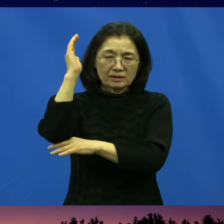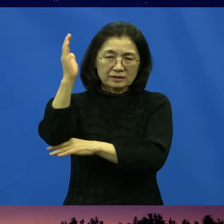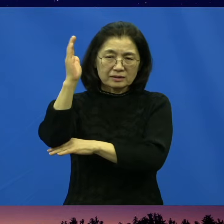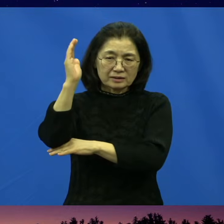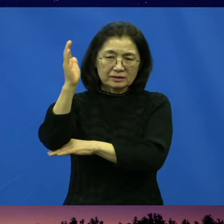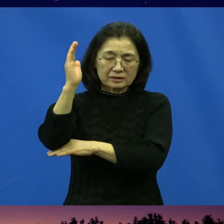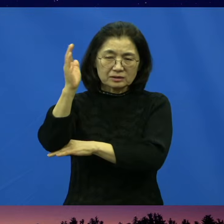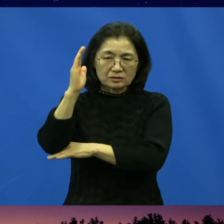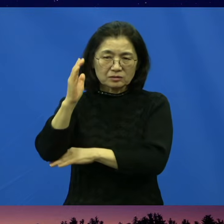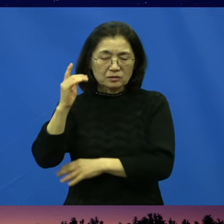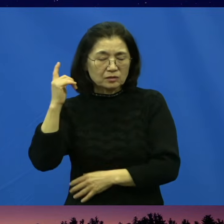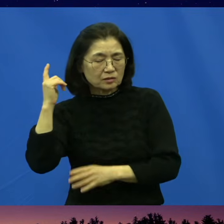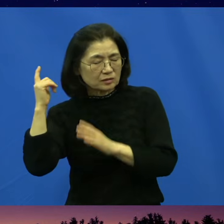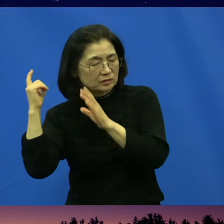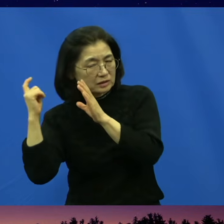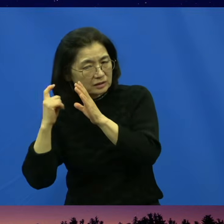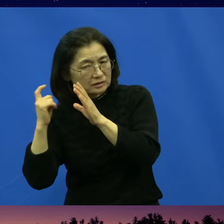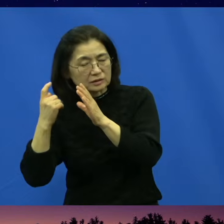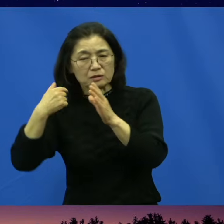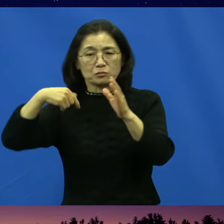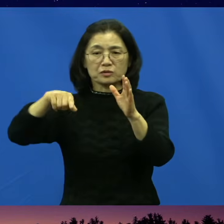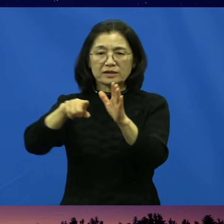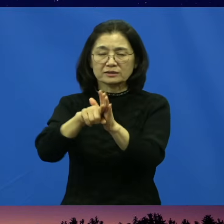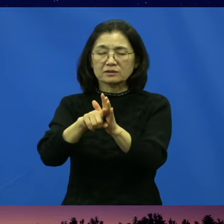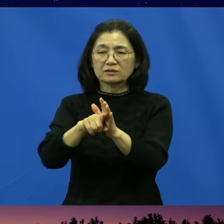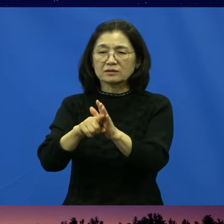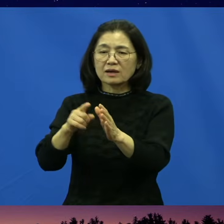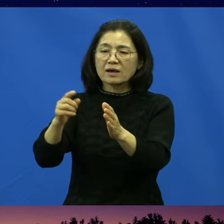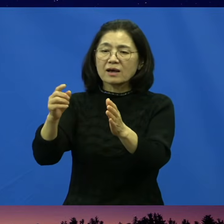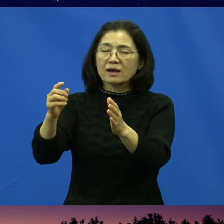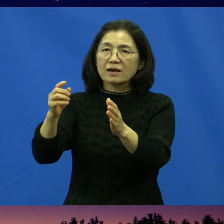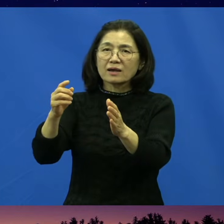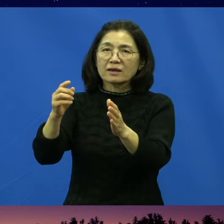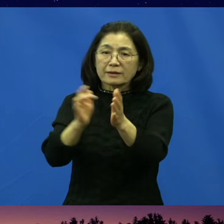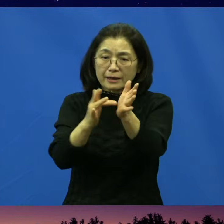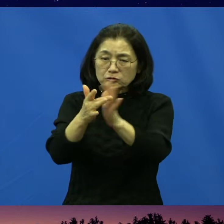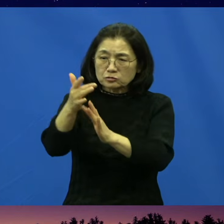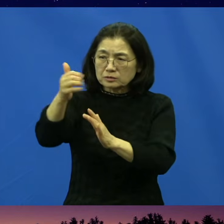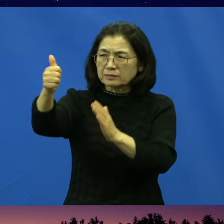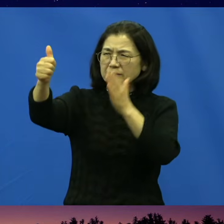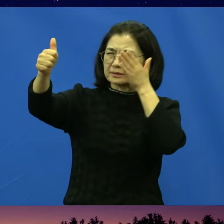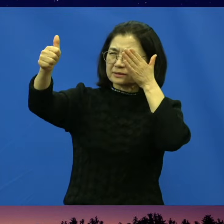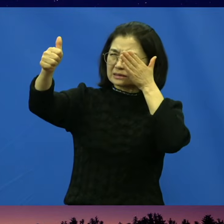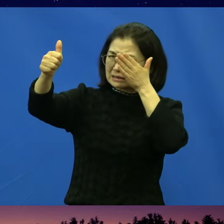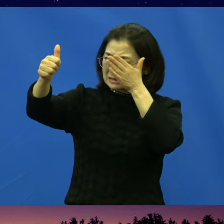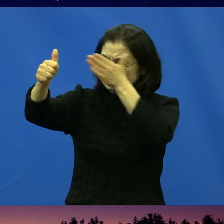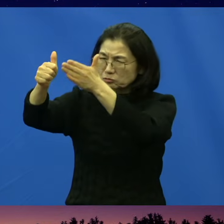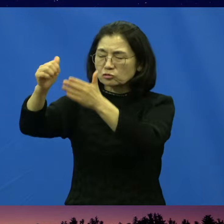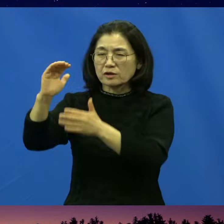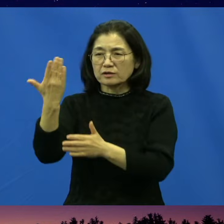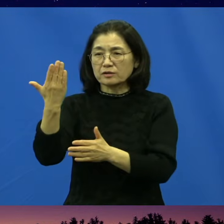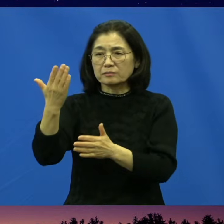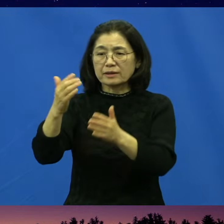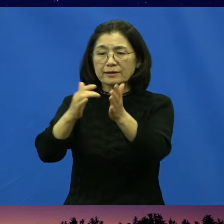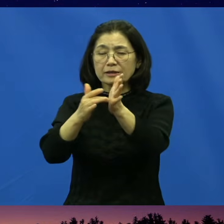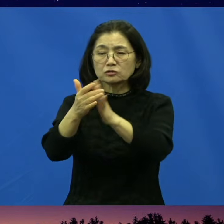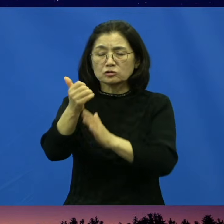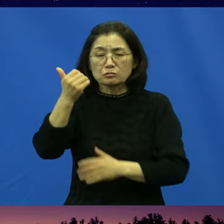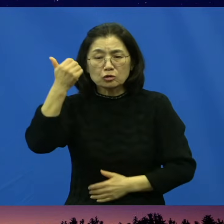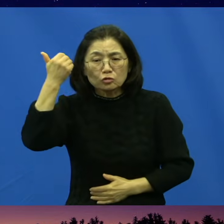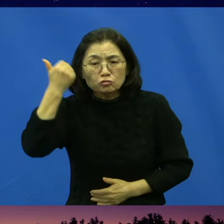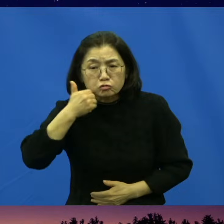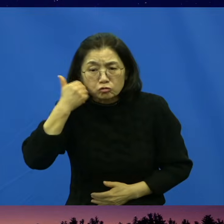됩니다. 예수님께 집중해야 되는 것입니다. 예수님이 누구이신지, 예수님이 어떤 분이신지, 예수님이